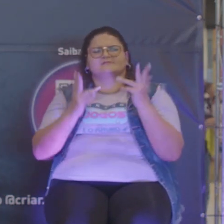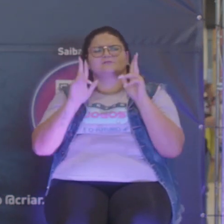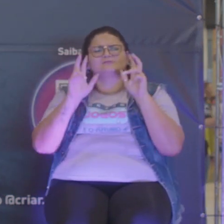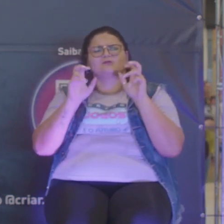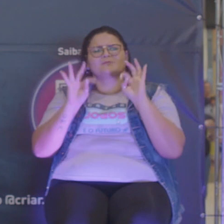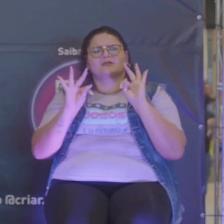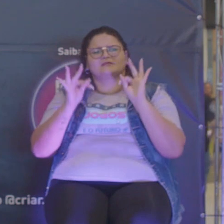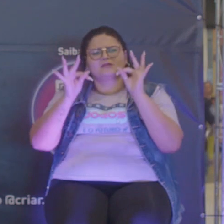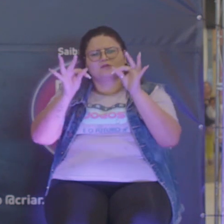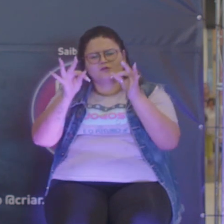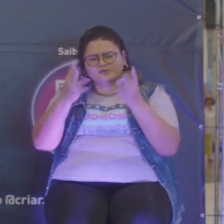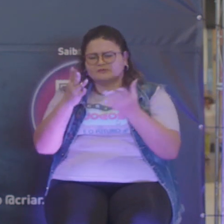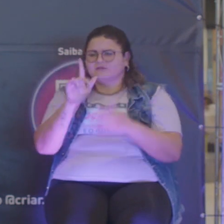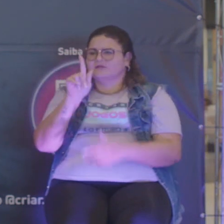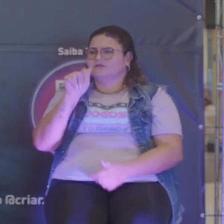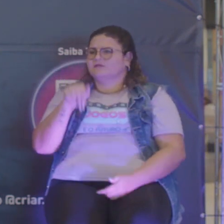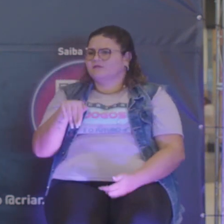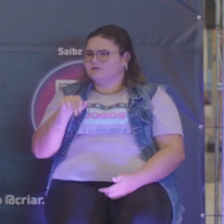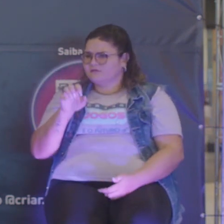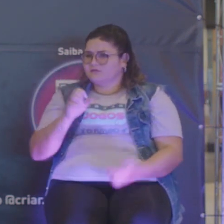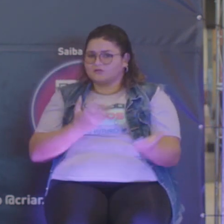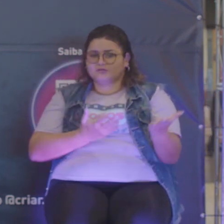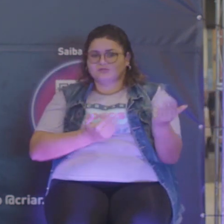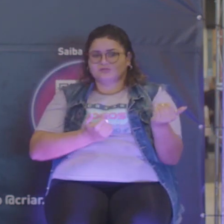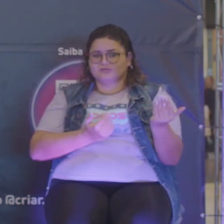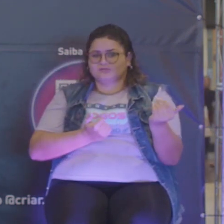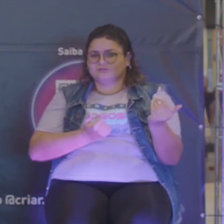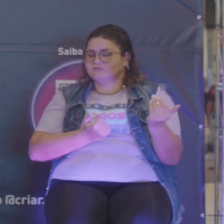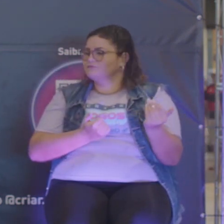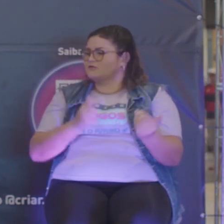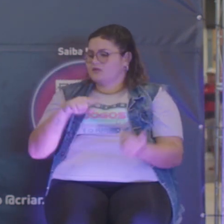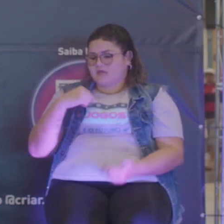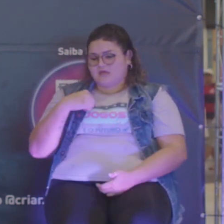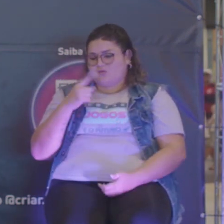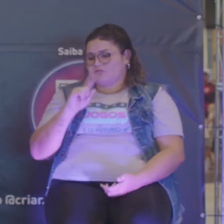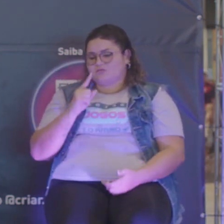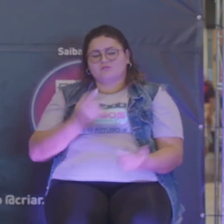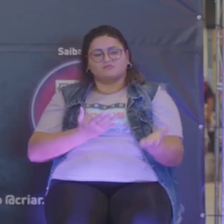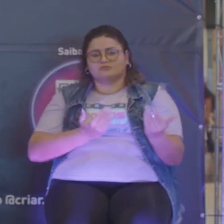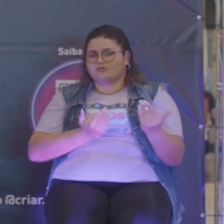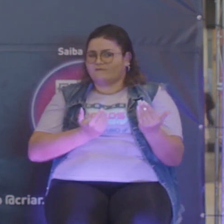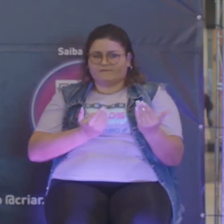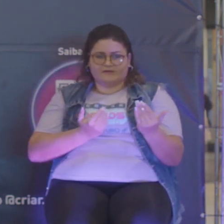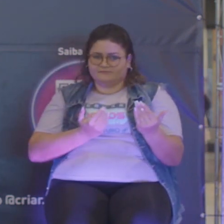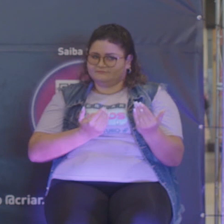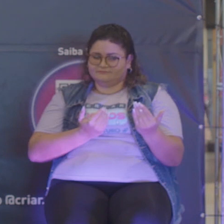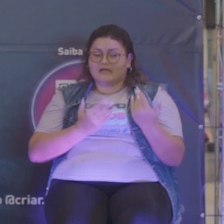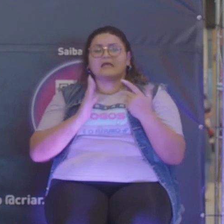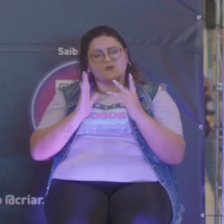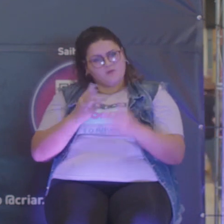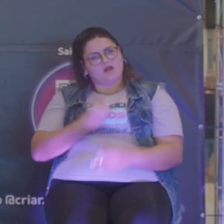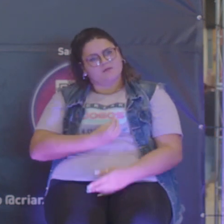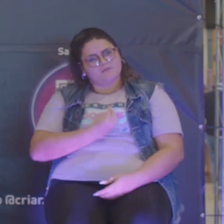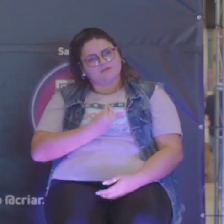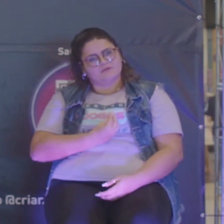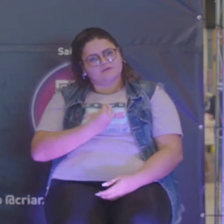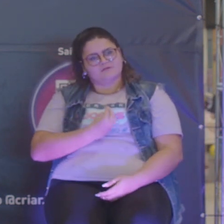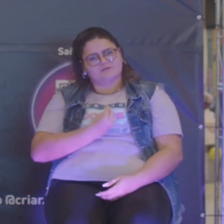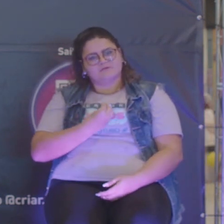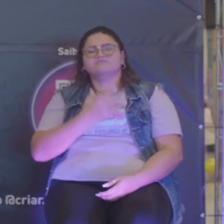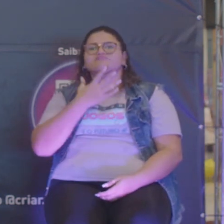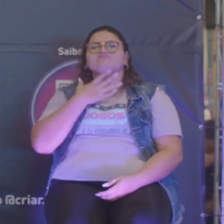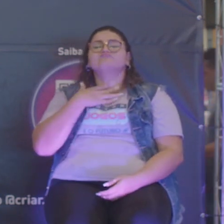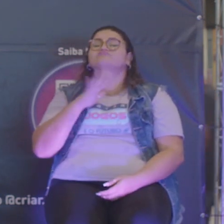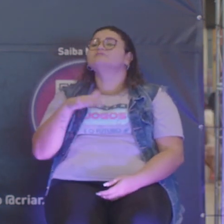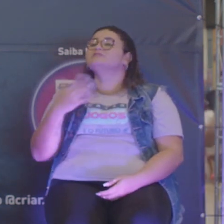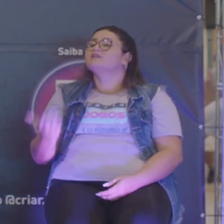de tecnológica e gamer, para jovens. Eu não sou jovem. E eu quero participar, eu tenho esse desejo.